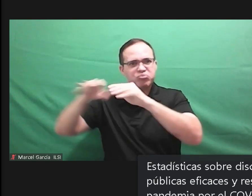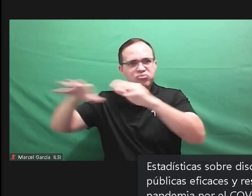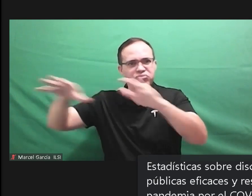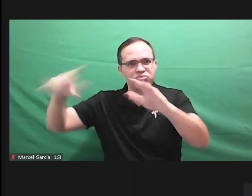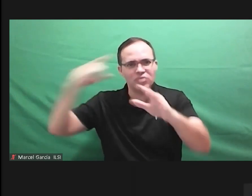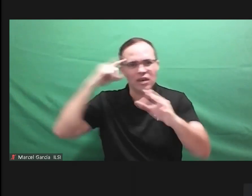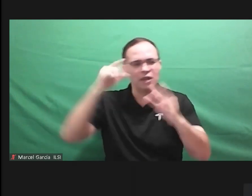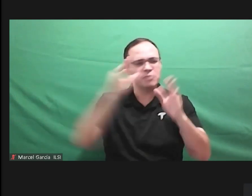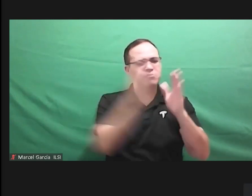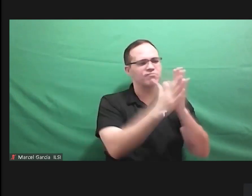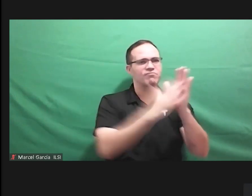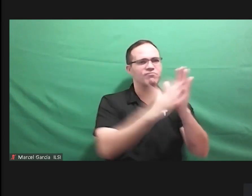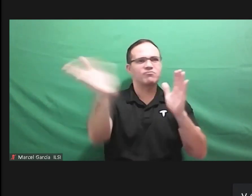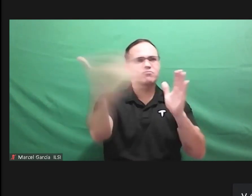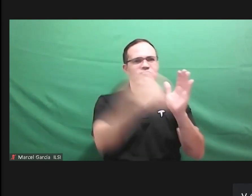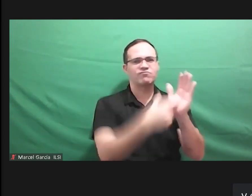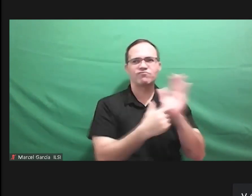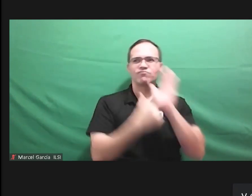actualmente.